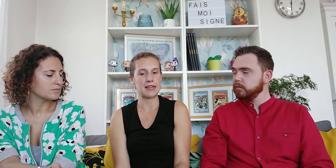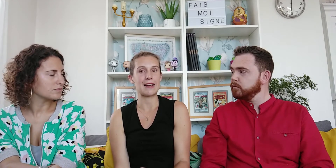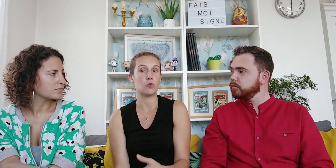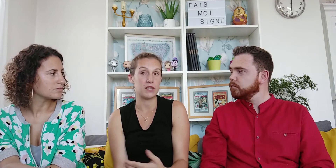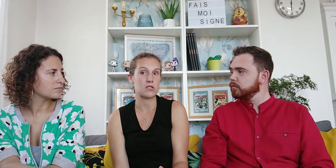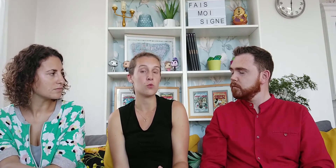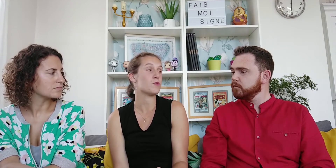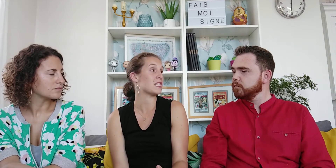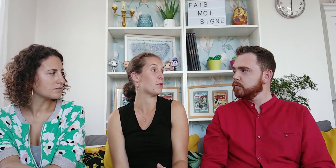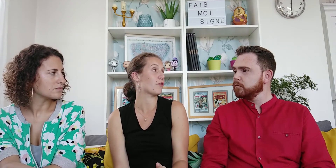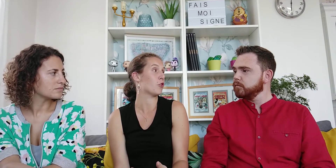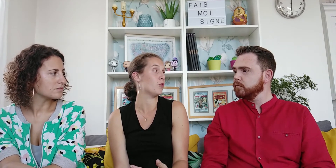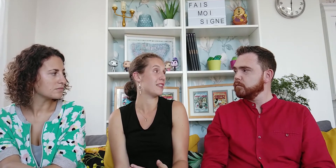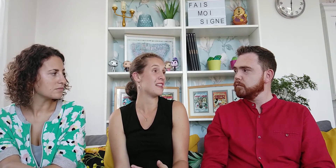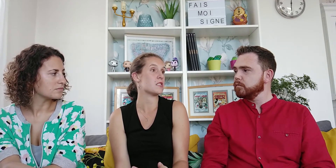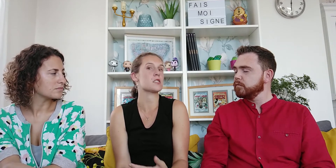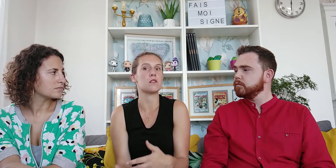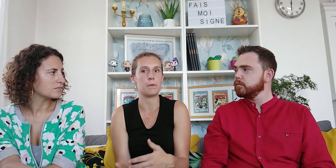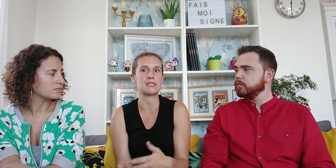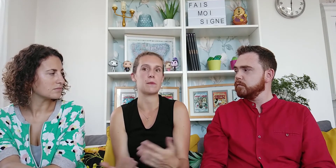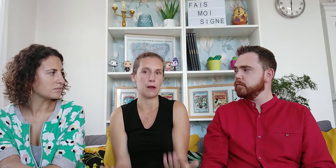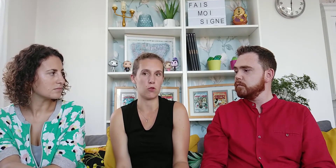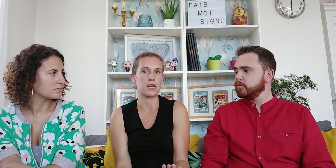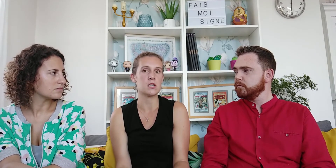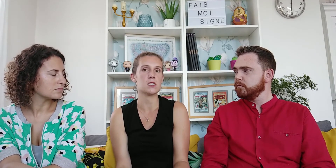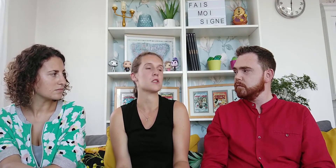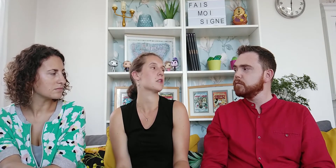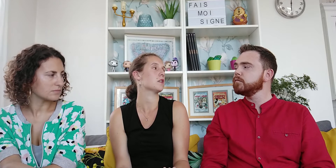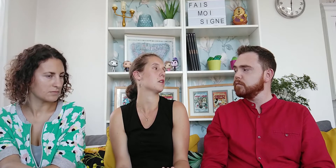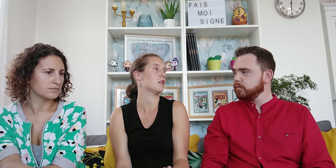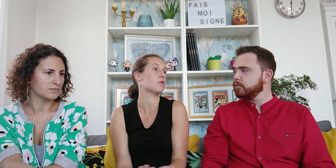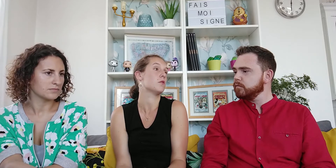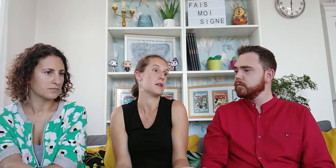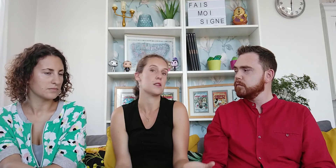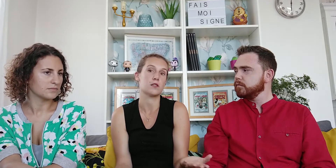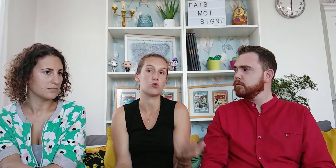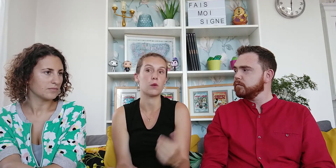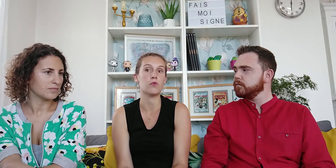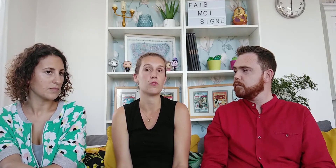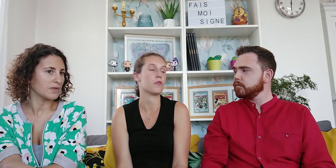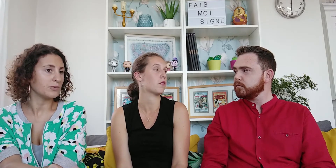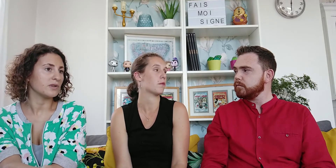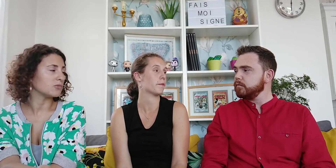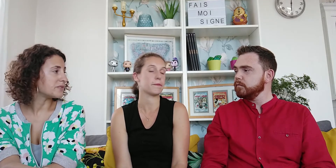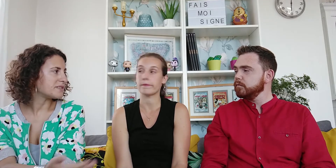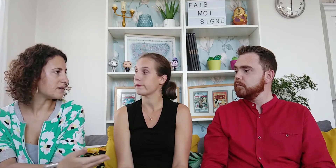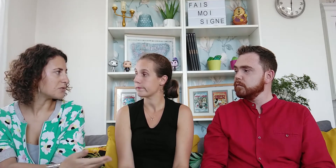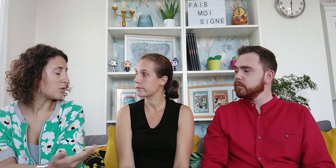la communication, puisqu'ils peuvent communiquer sans passer par le langage, et que ça, c'est toujours un plus. Oui, comme on le disait, dès 3 mois,